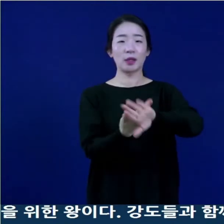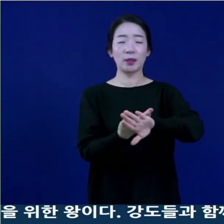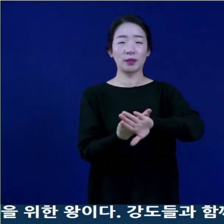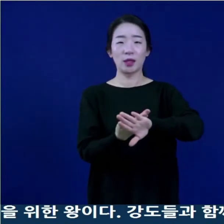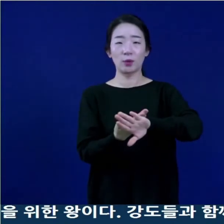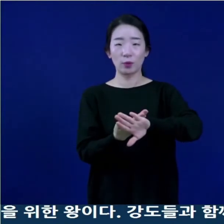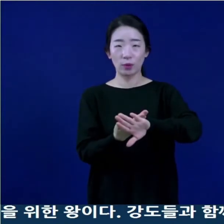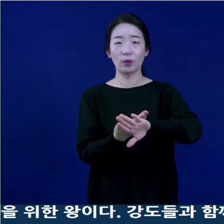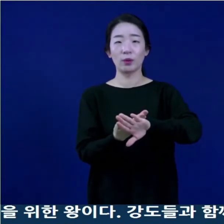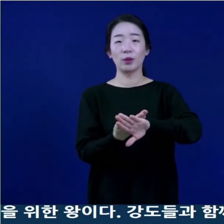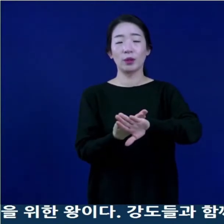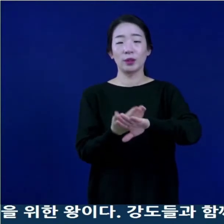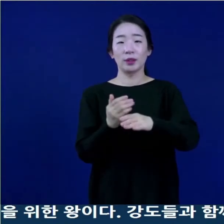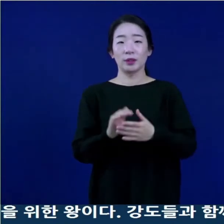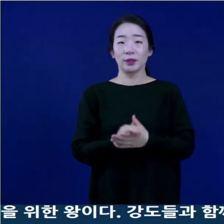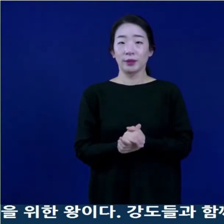거죠.